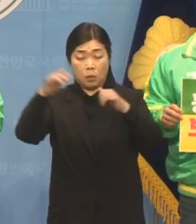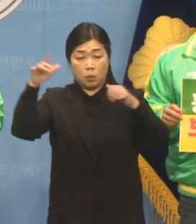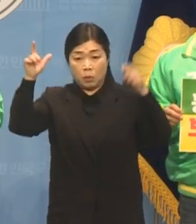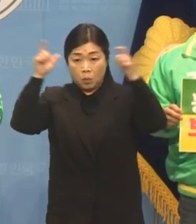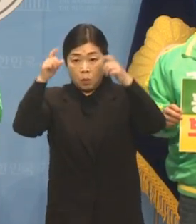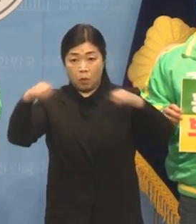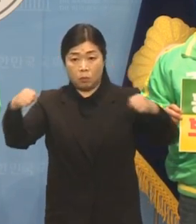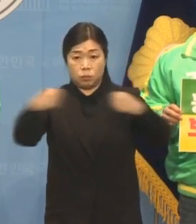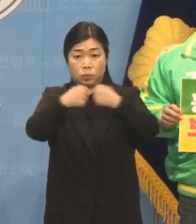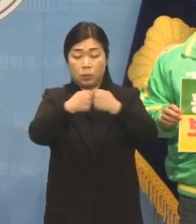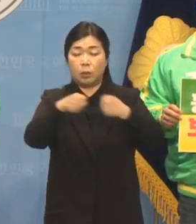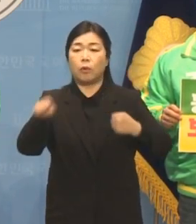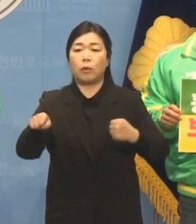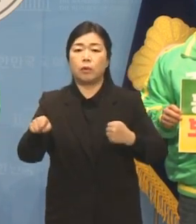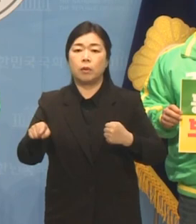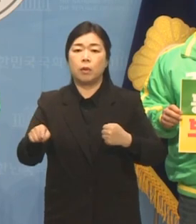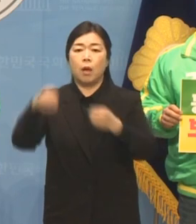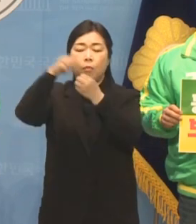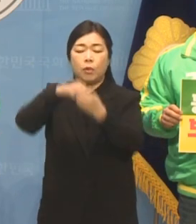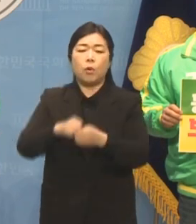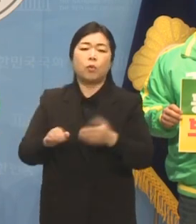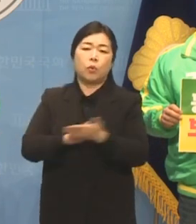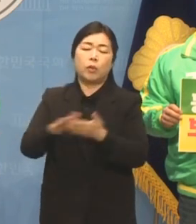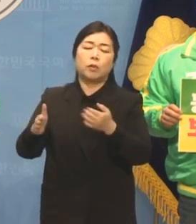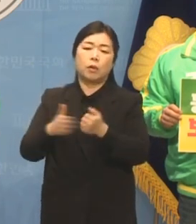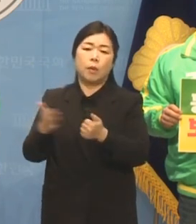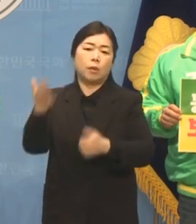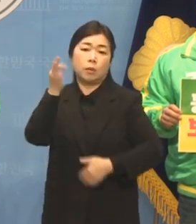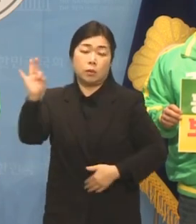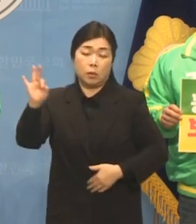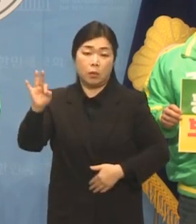또한 원래 하천에서 살지도 않는 산천어 수십만